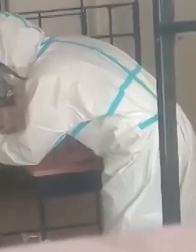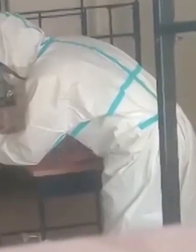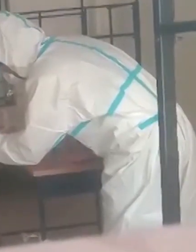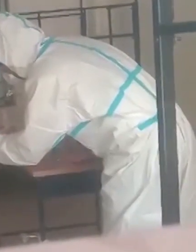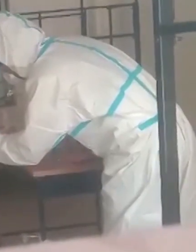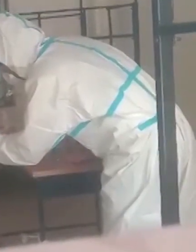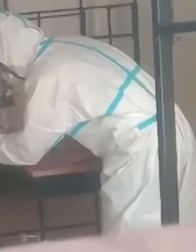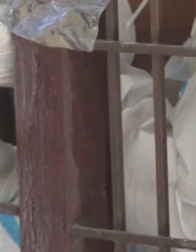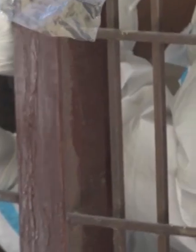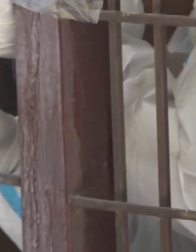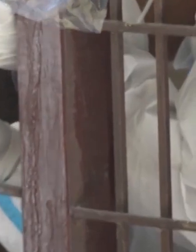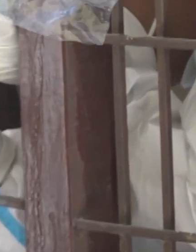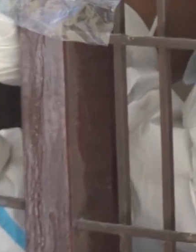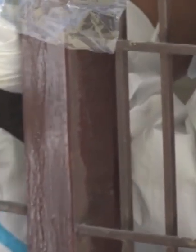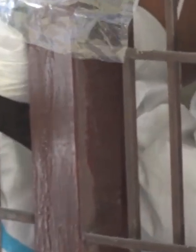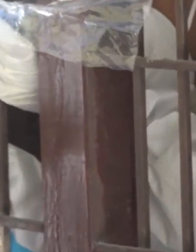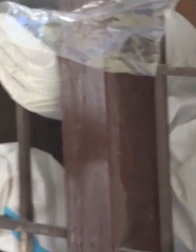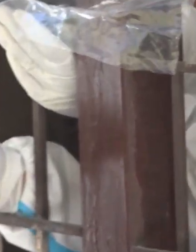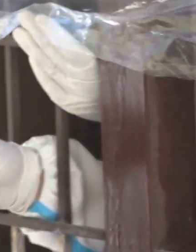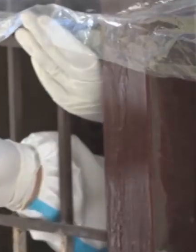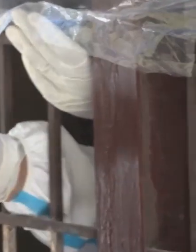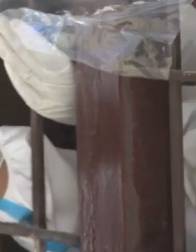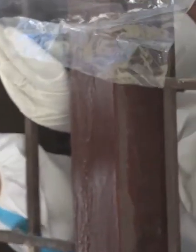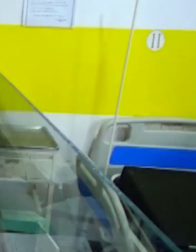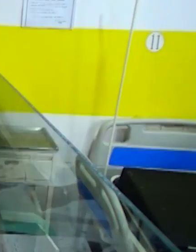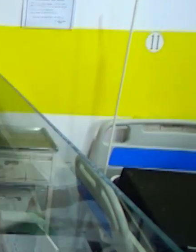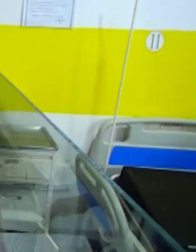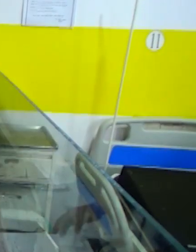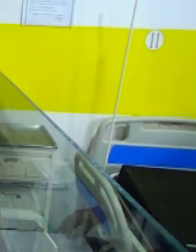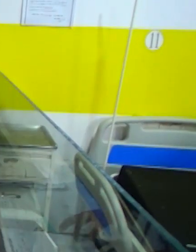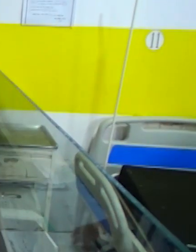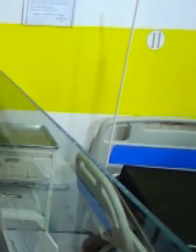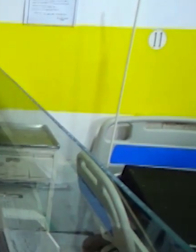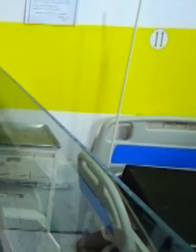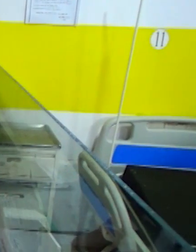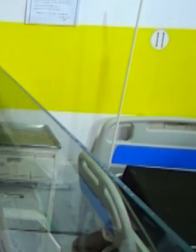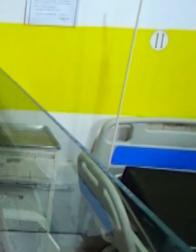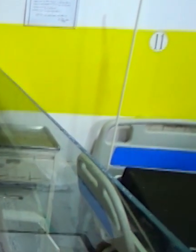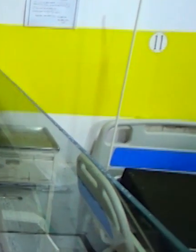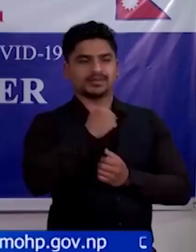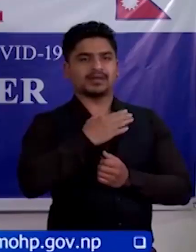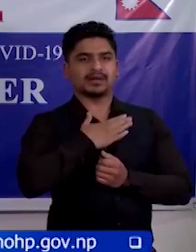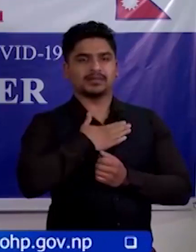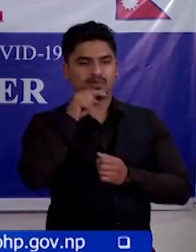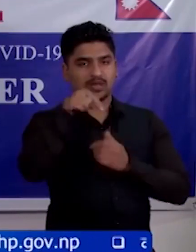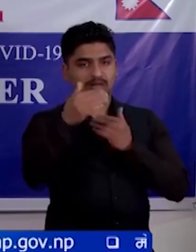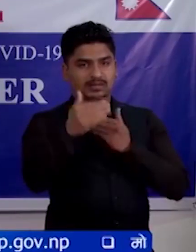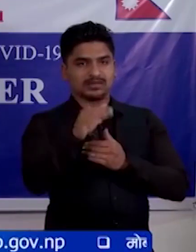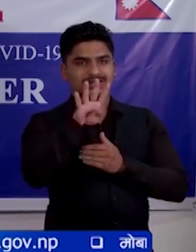संक्रमण नदेखिएको हो। यो सँगै पछिल्लो 7 दिन यता कोरोना भाइरसको नयाँ संक्रमण फेला परेको छैन।